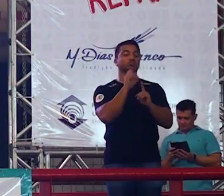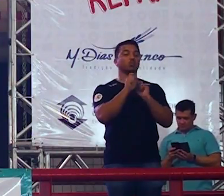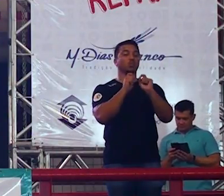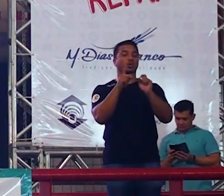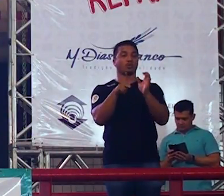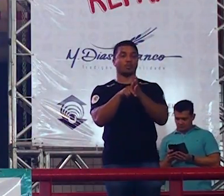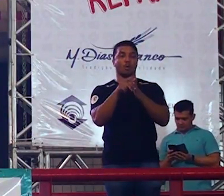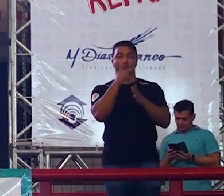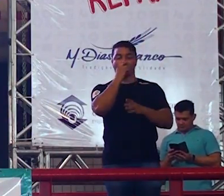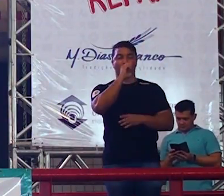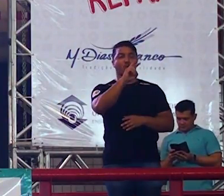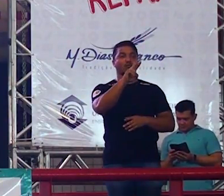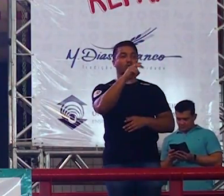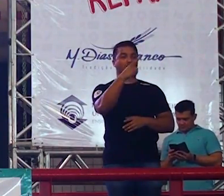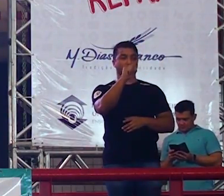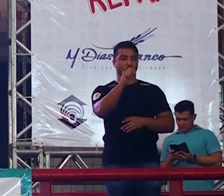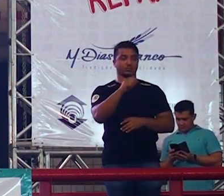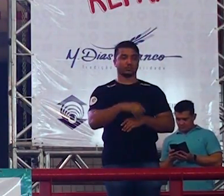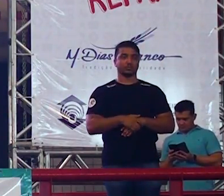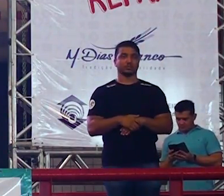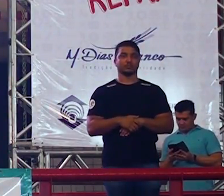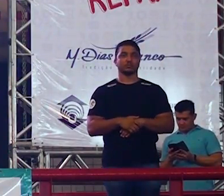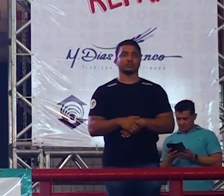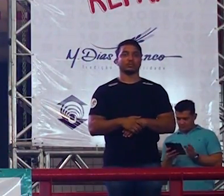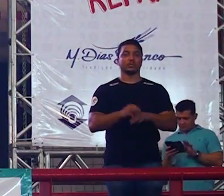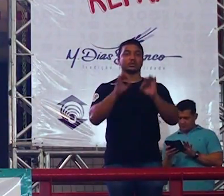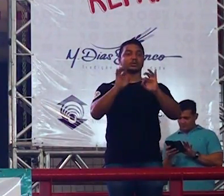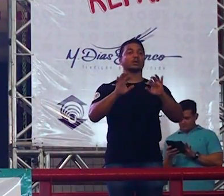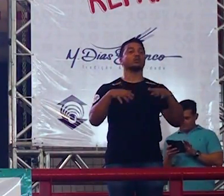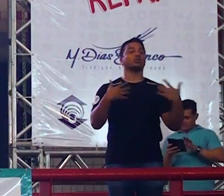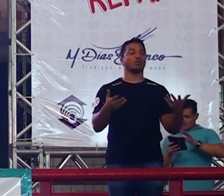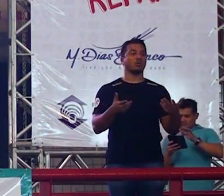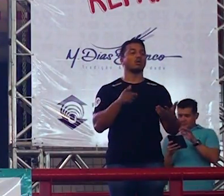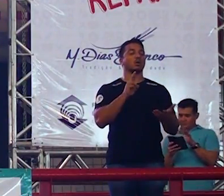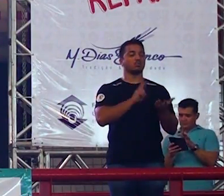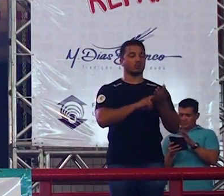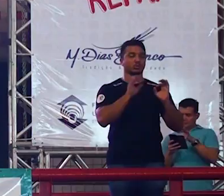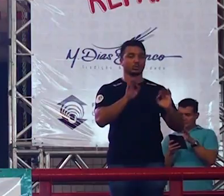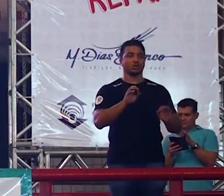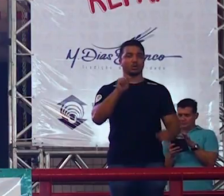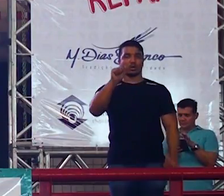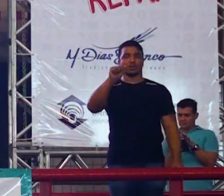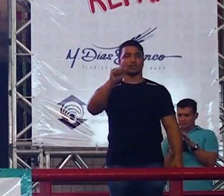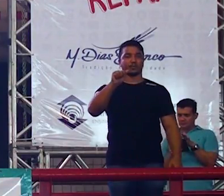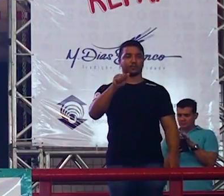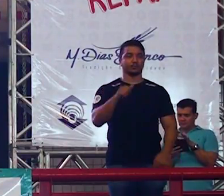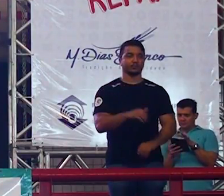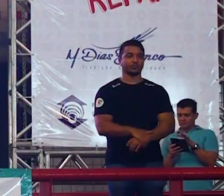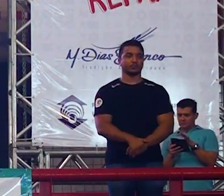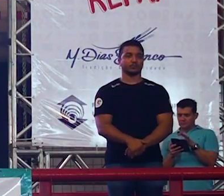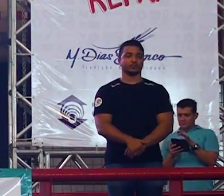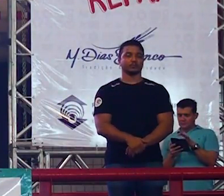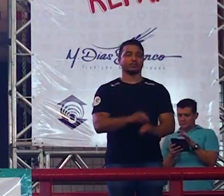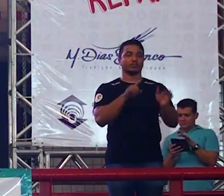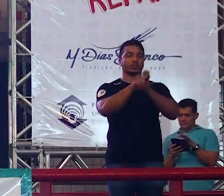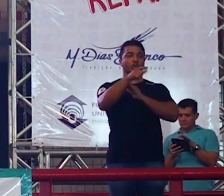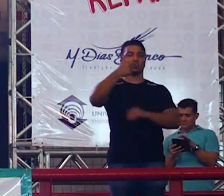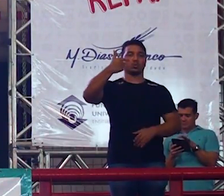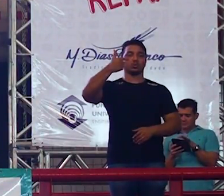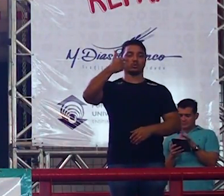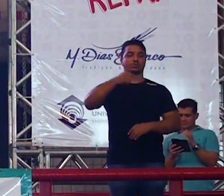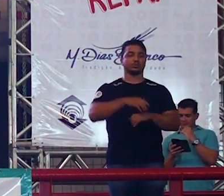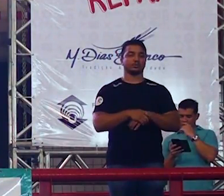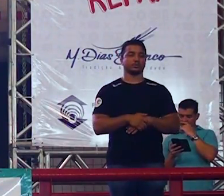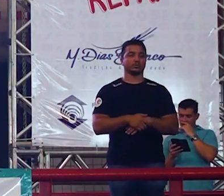A ovulação, ok? Então, o item correto dessa primeira questão é o item A. Questão 2, a estadual